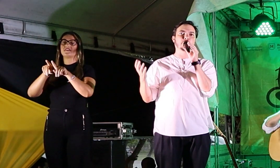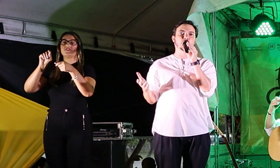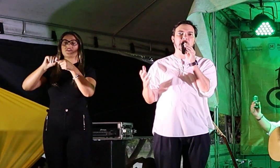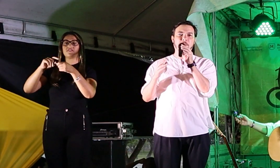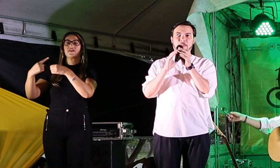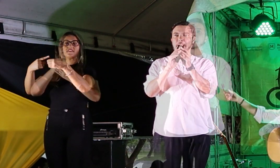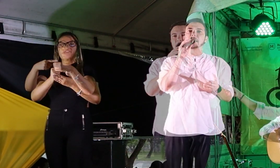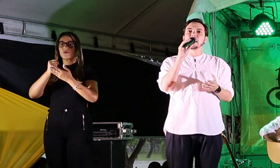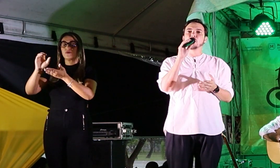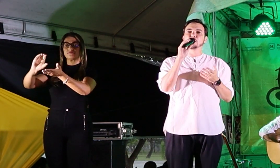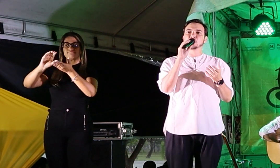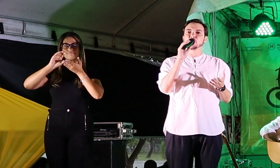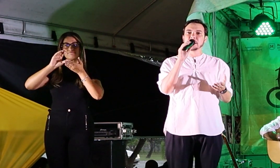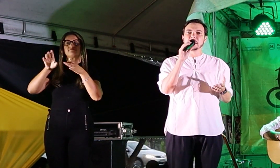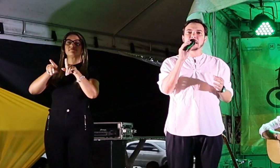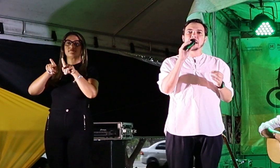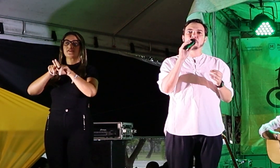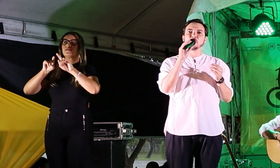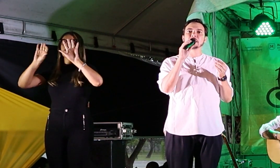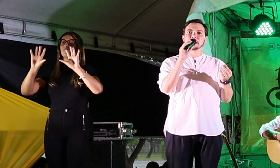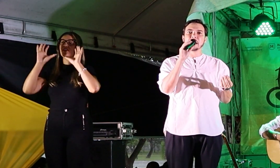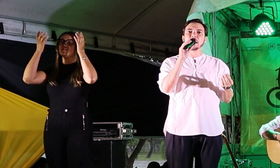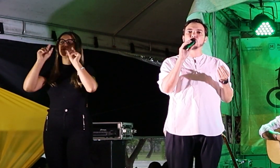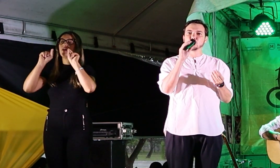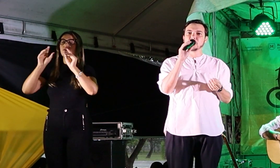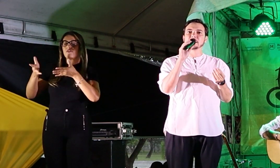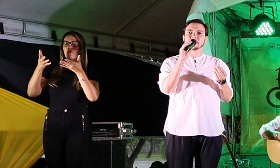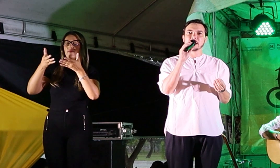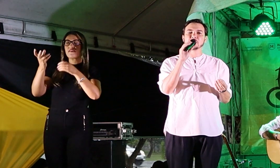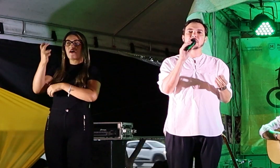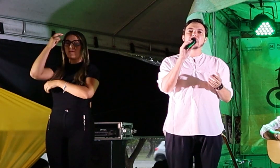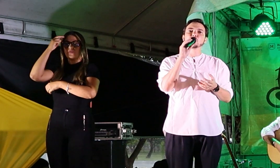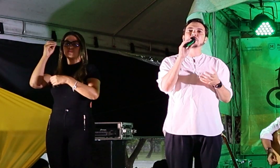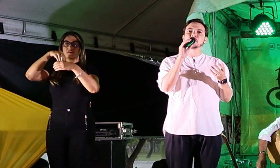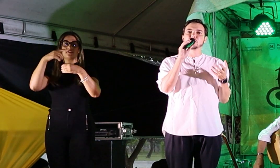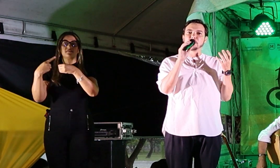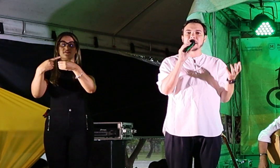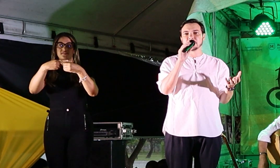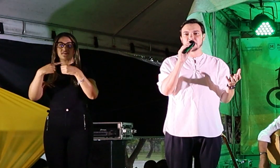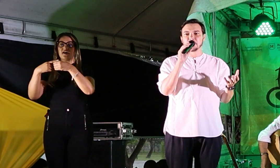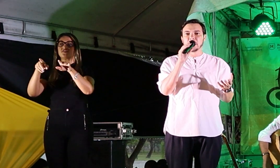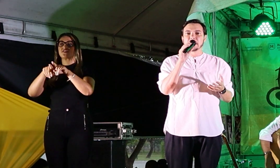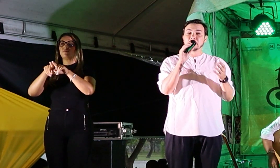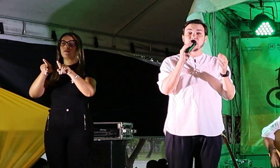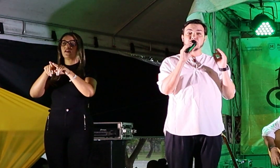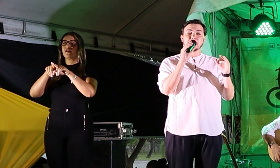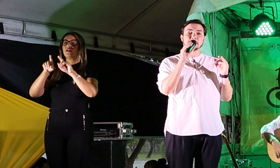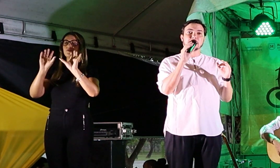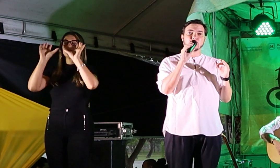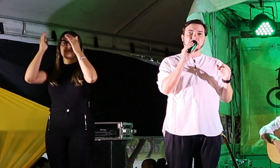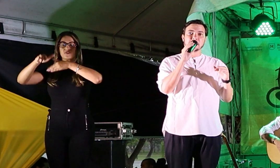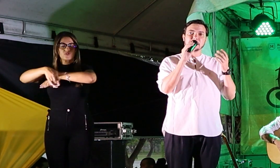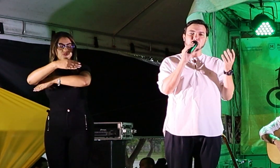a cidade funcionar. O objetivo dele é fomentar a cultura na cidade e os eventos de praça. Então, o que a gente